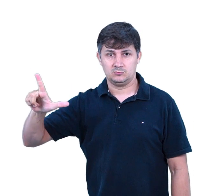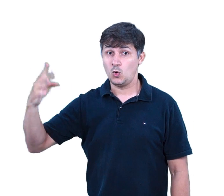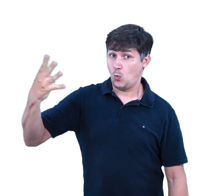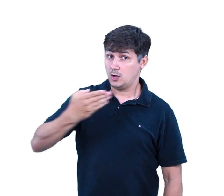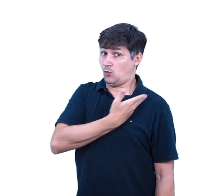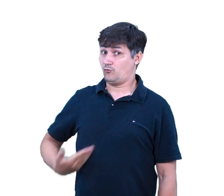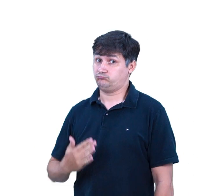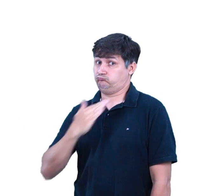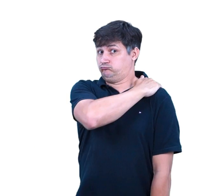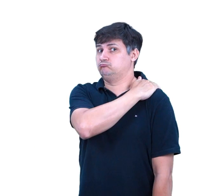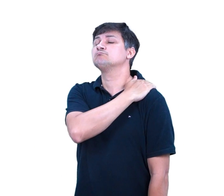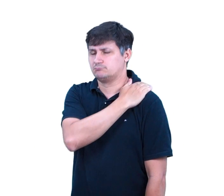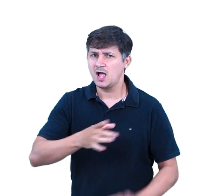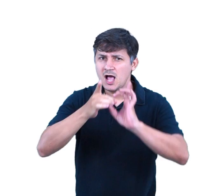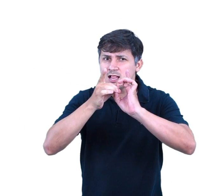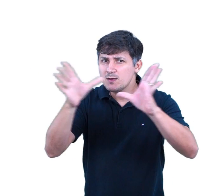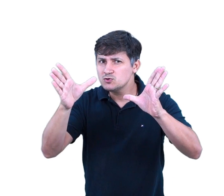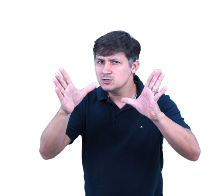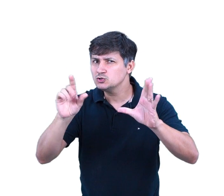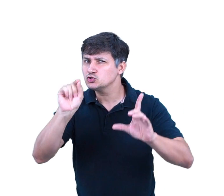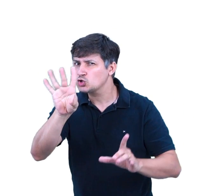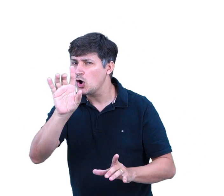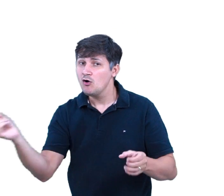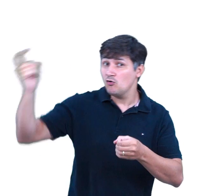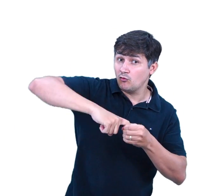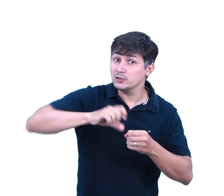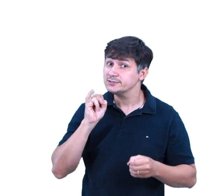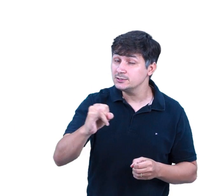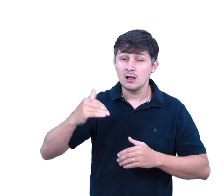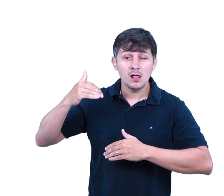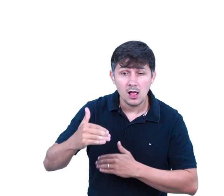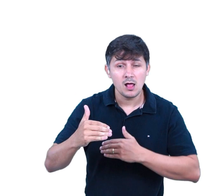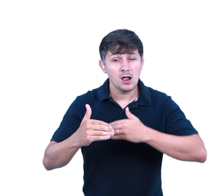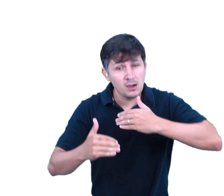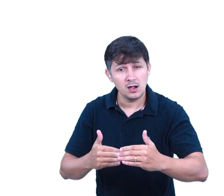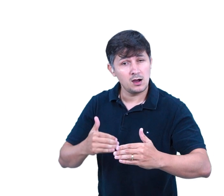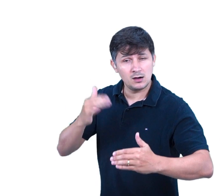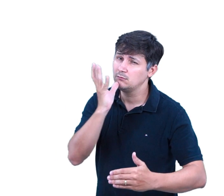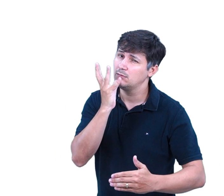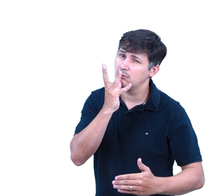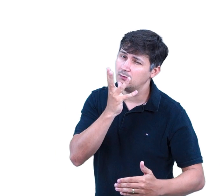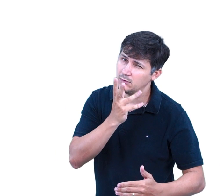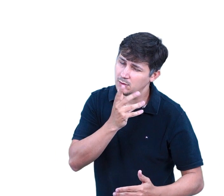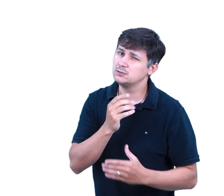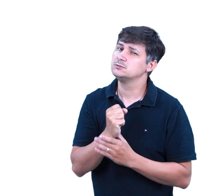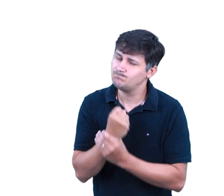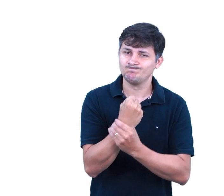A democracia só poderia voltar de forma lenta, gradual e segura. Slogan criado no governo Geisel que assume o poder